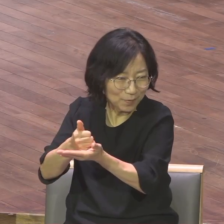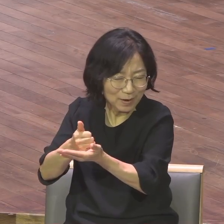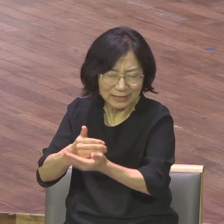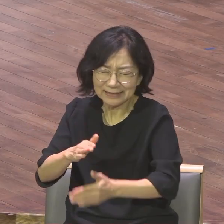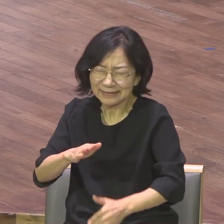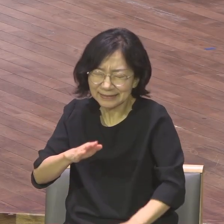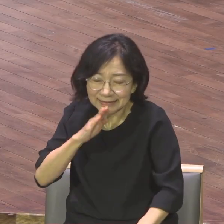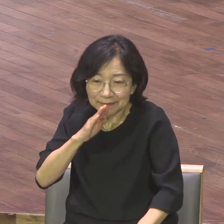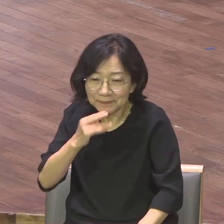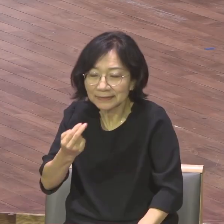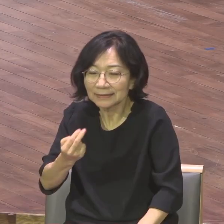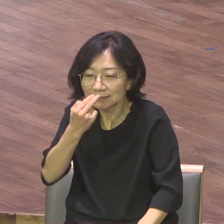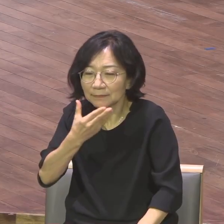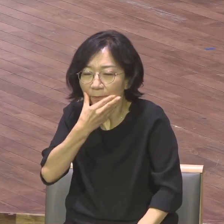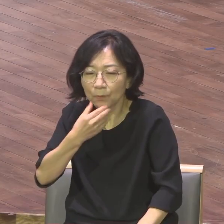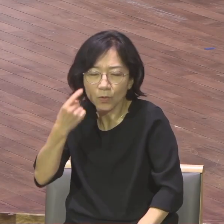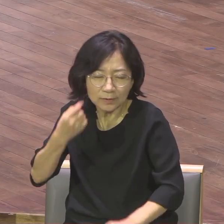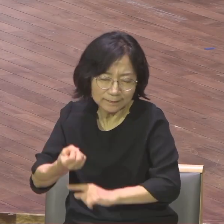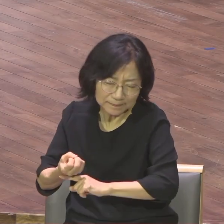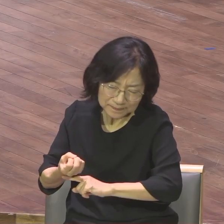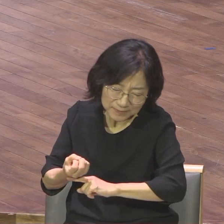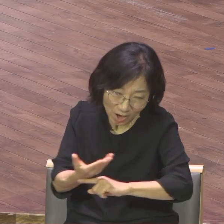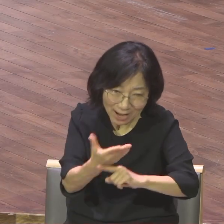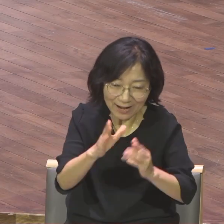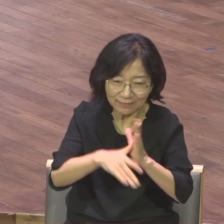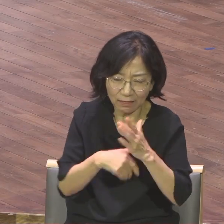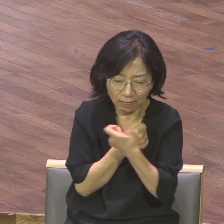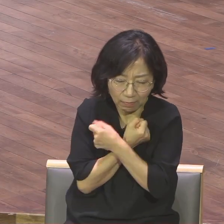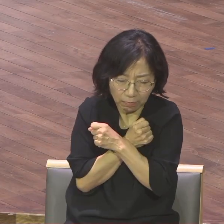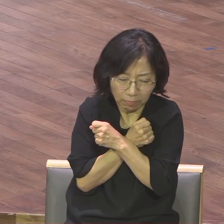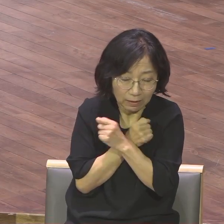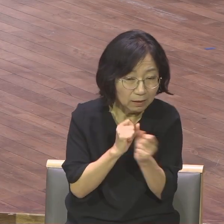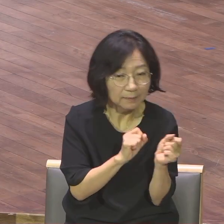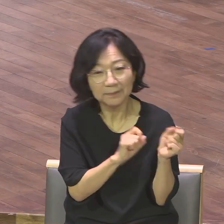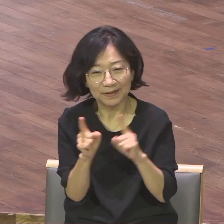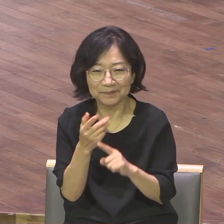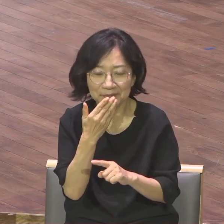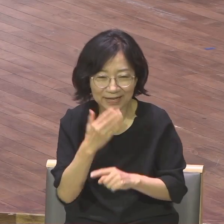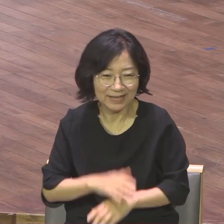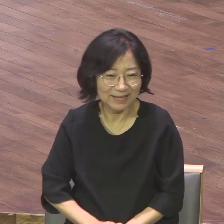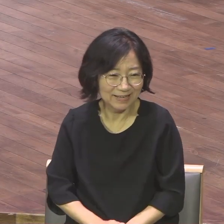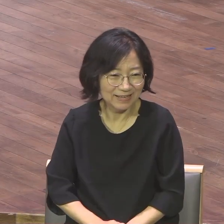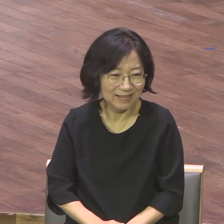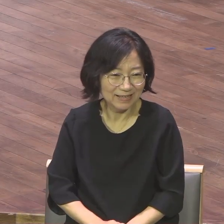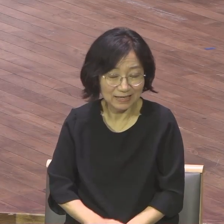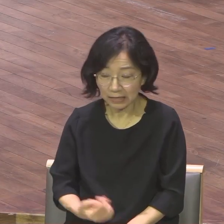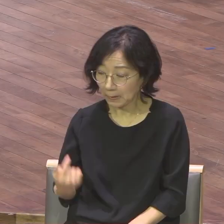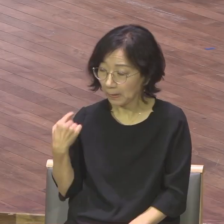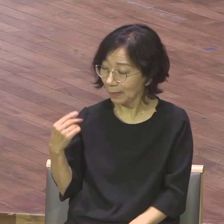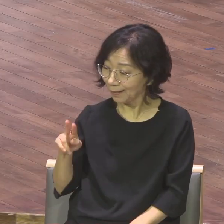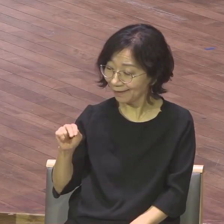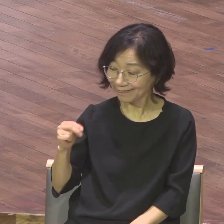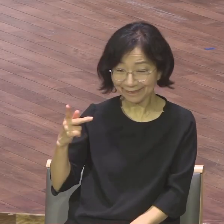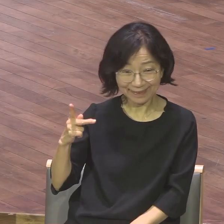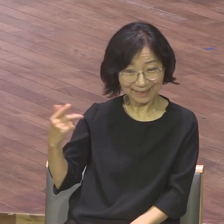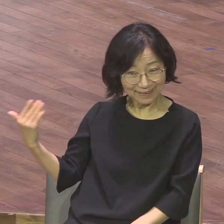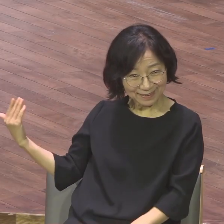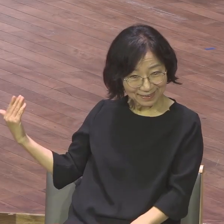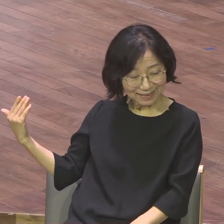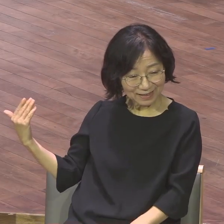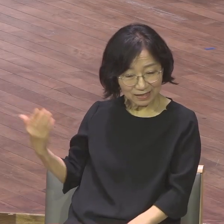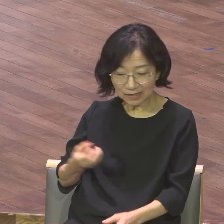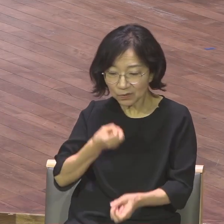생명의 복음을 들을 수 있도록 해주는 것이 제일 중요하다. 오늘 우리 NK에서 NK 우리 성도님들이